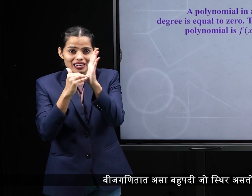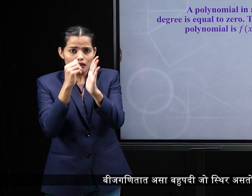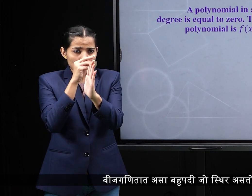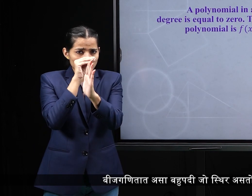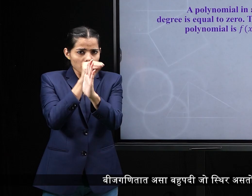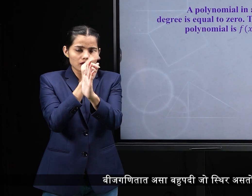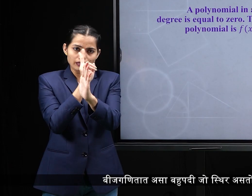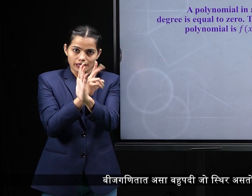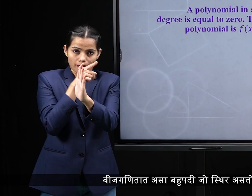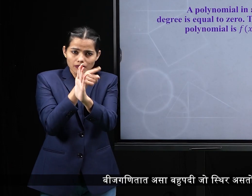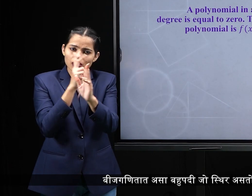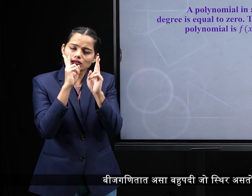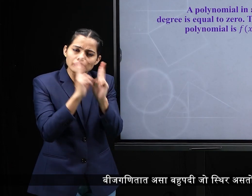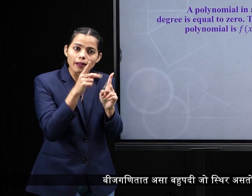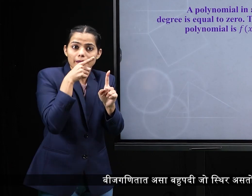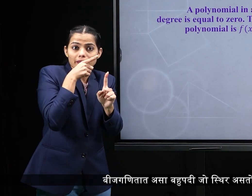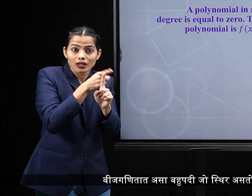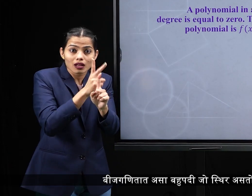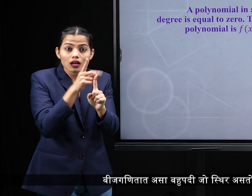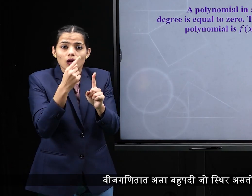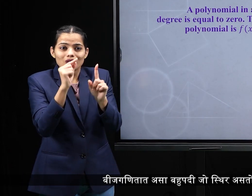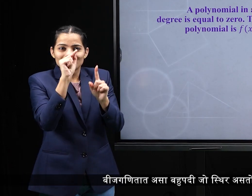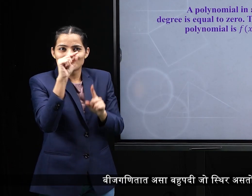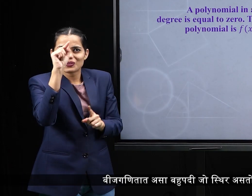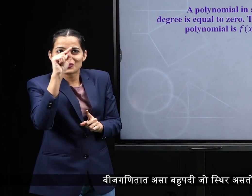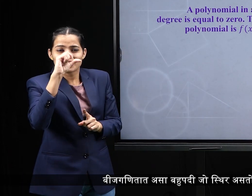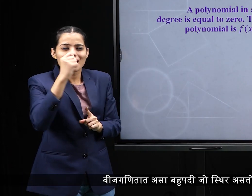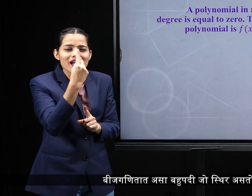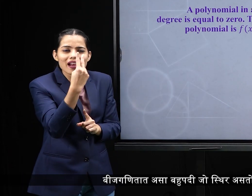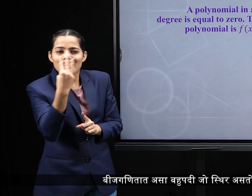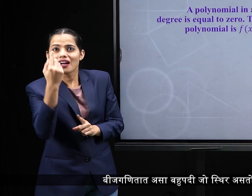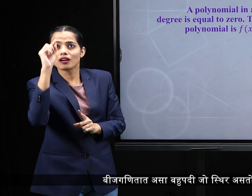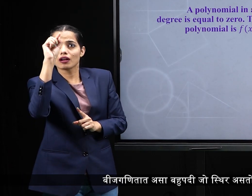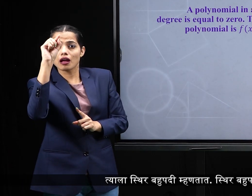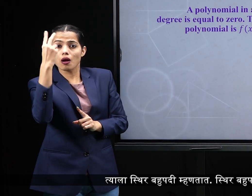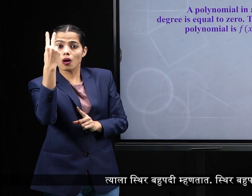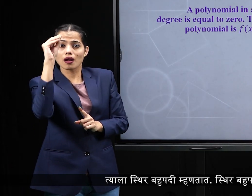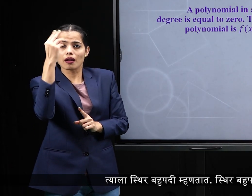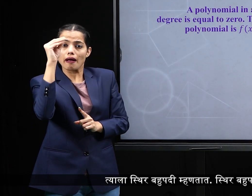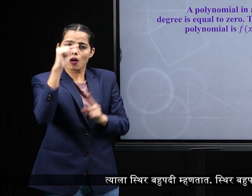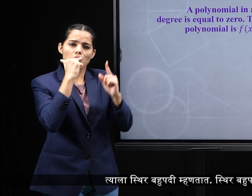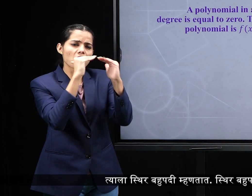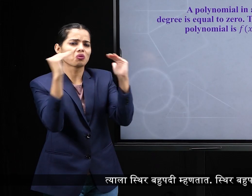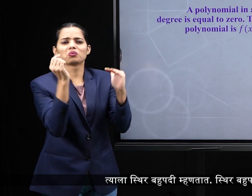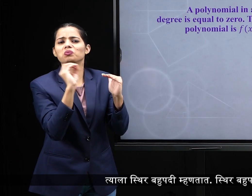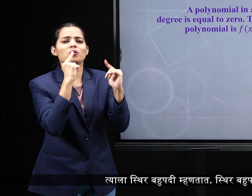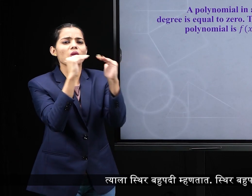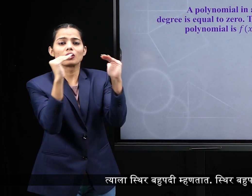बीजगणितात असा बहुपदी जो स्थिर असतो आणि ज्याची घात शून्य असते त्याला स्थिर बहुपदी म्हणतात.